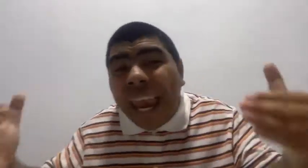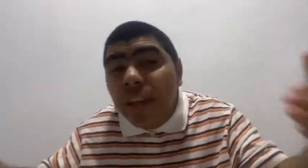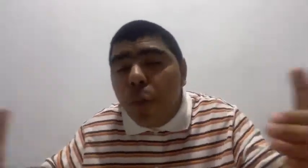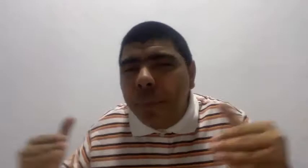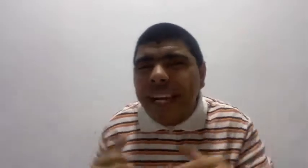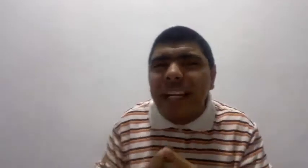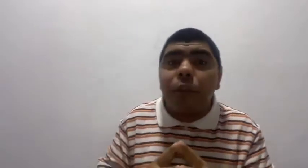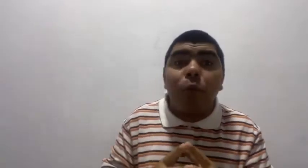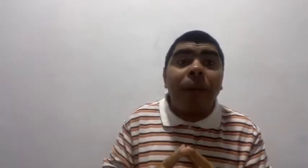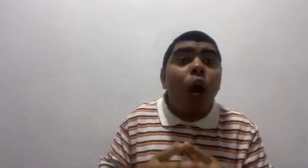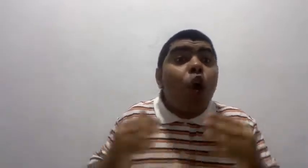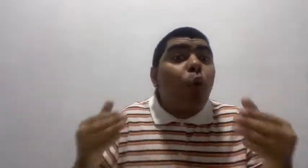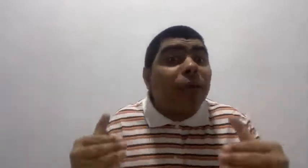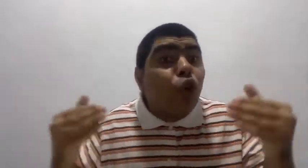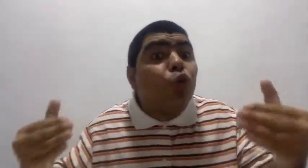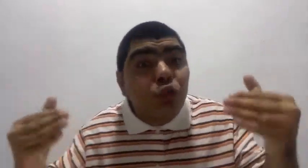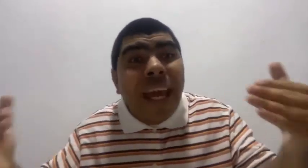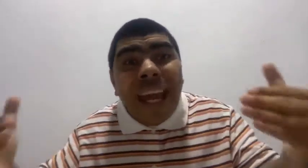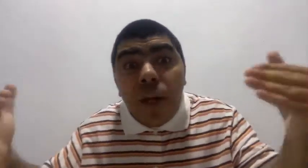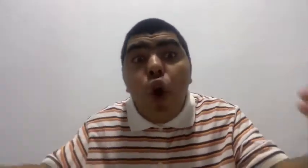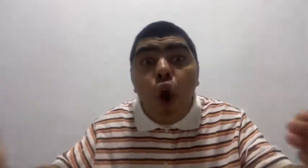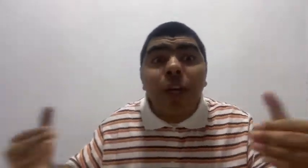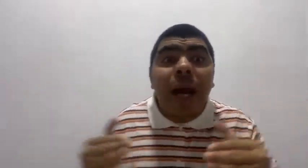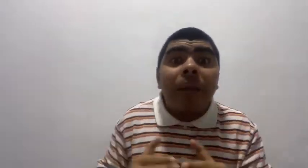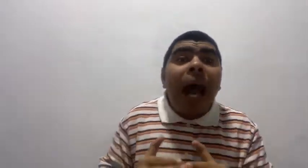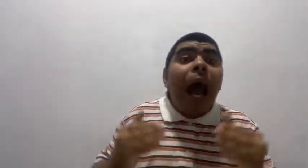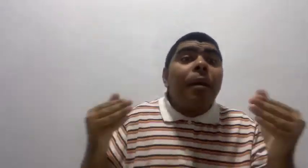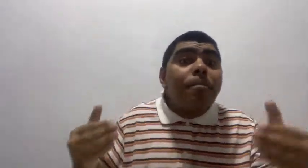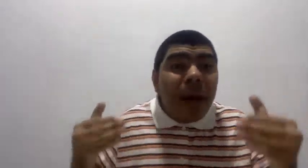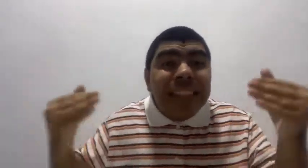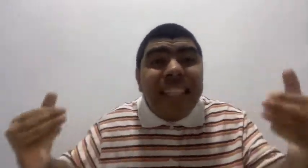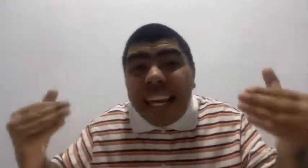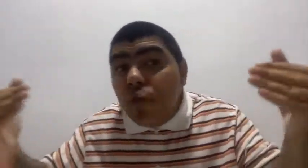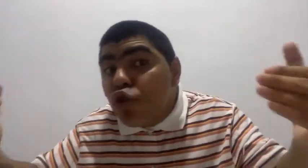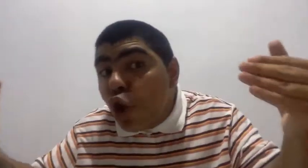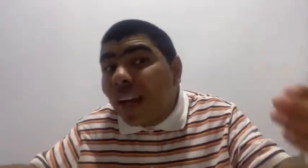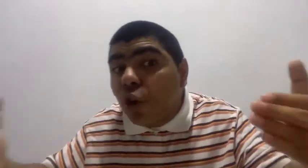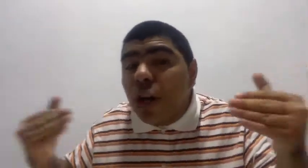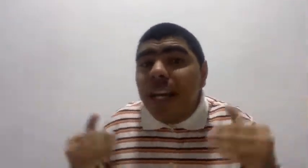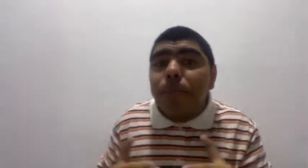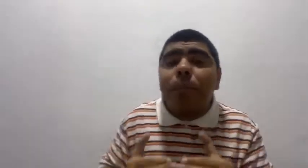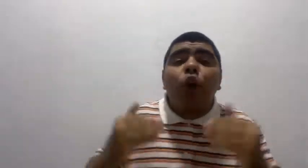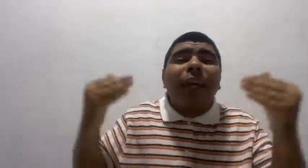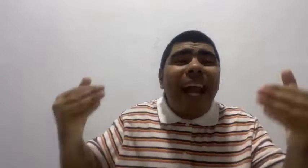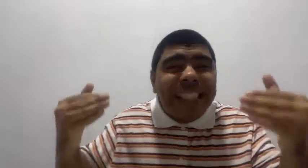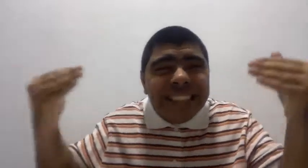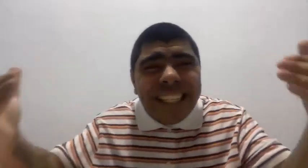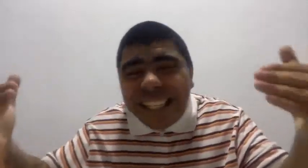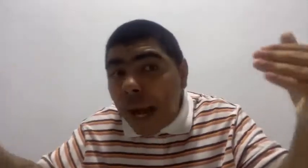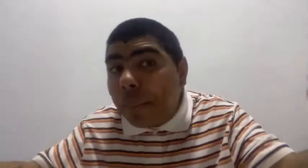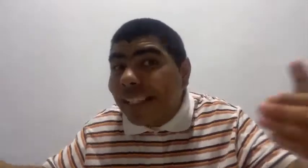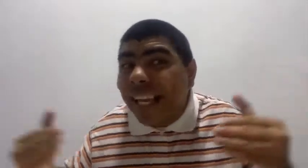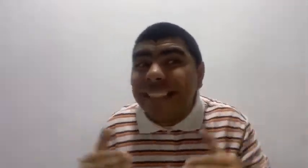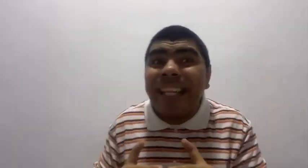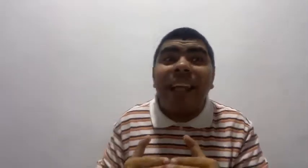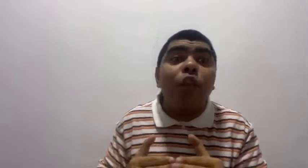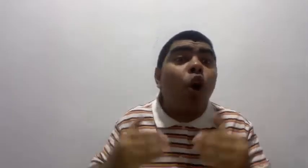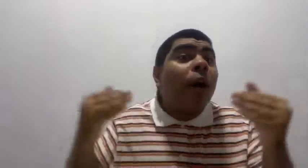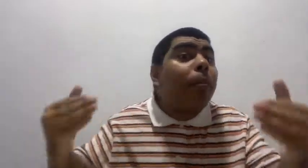ellos verán a Dios. Ve, cuando usted logra, amén, mantener un corazón limpio delante de la presencia de Dios, es